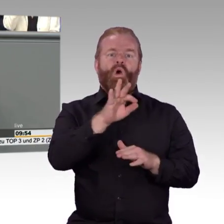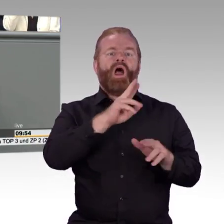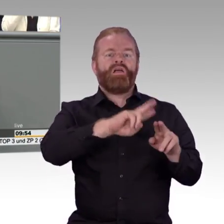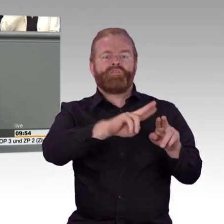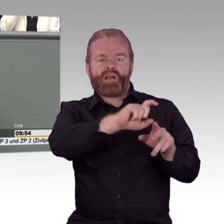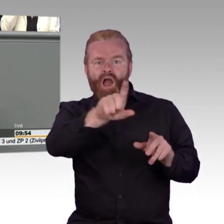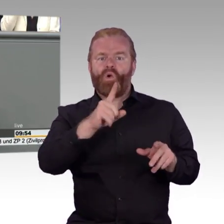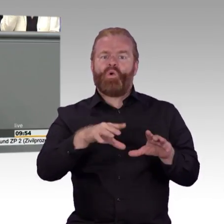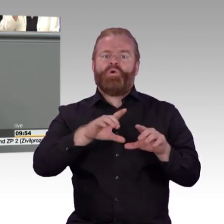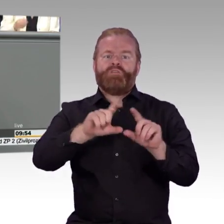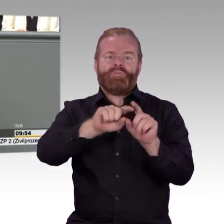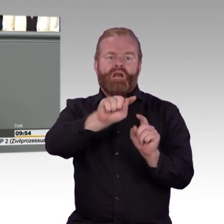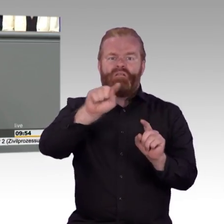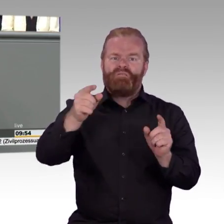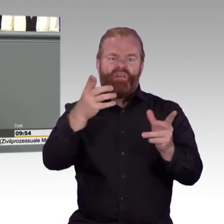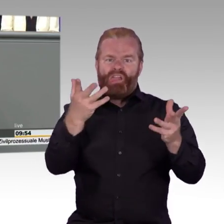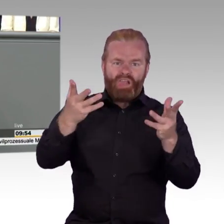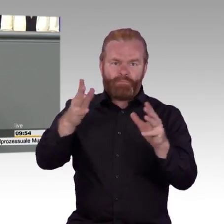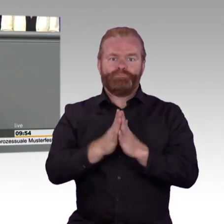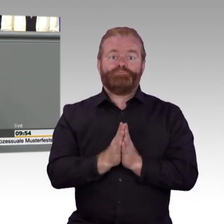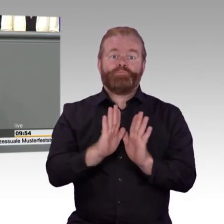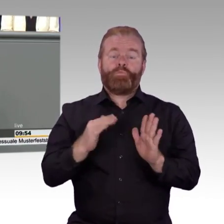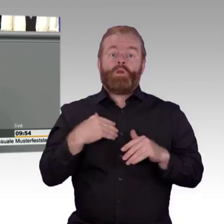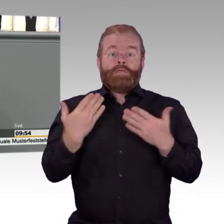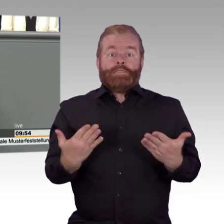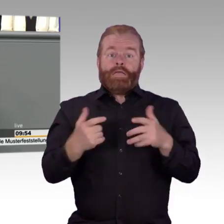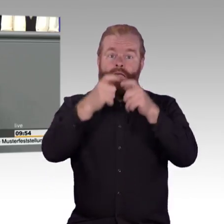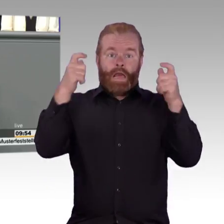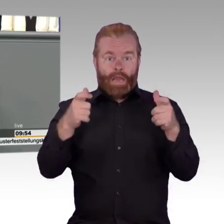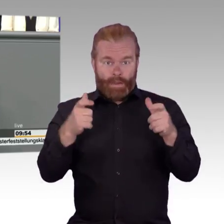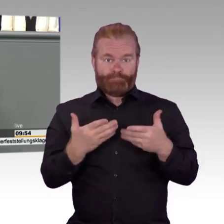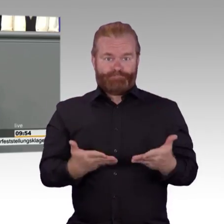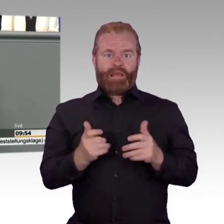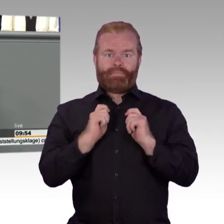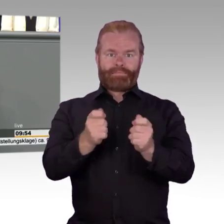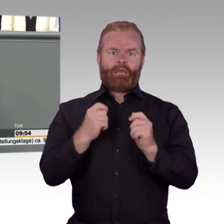zeitnah darüber sprechen, wie wir das Abmahnunwesen insgesamt eindämmen können.